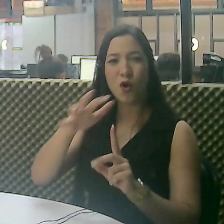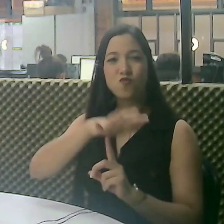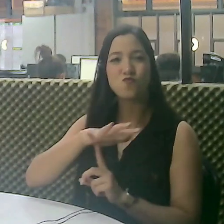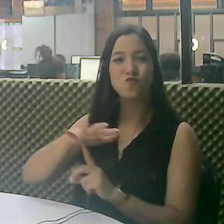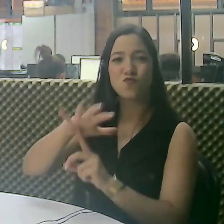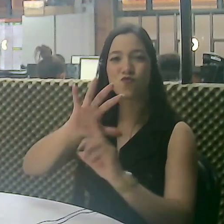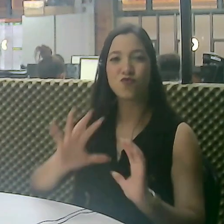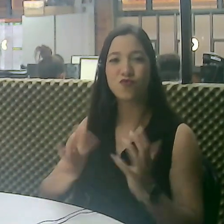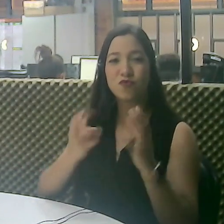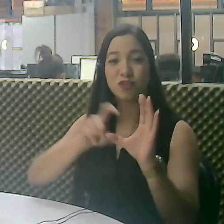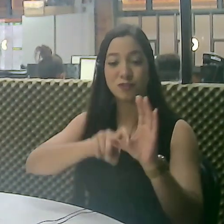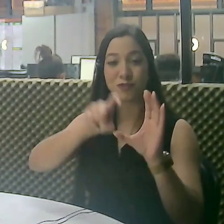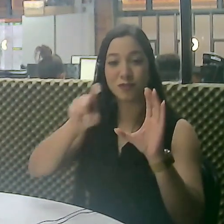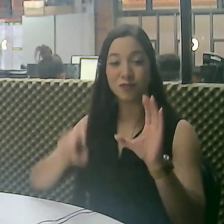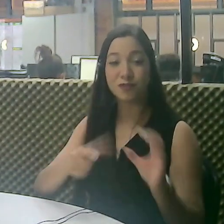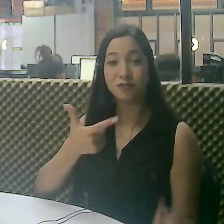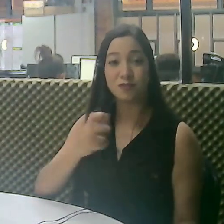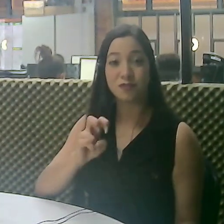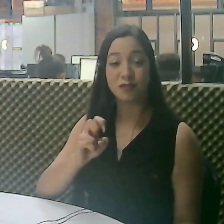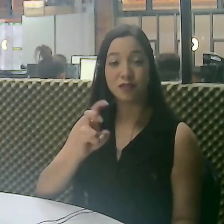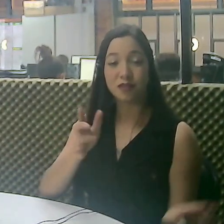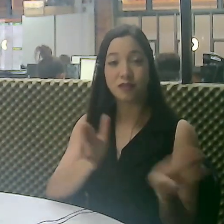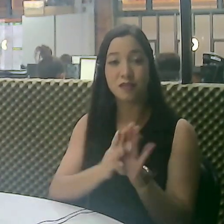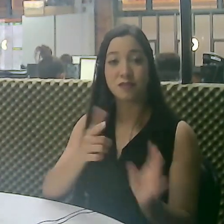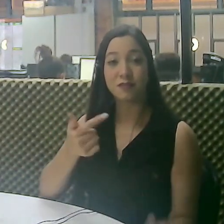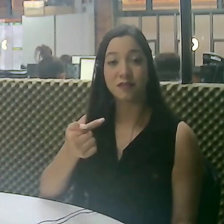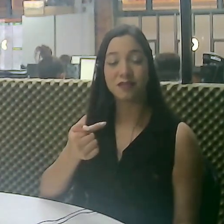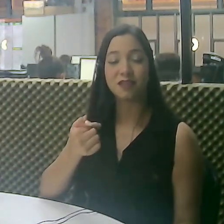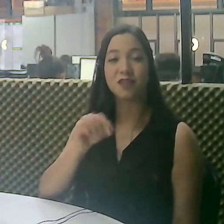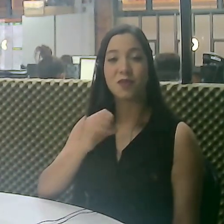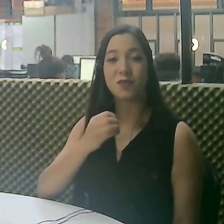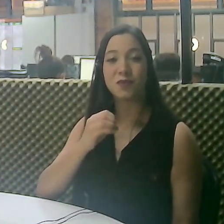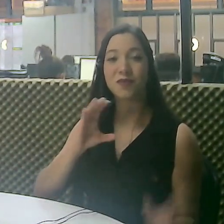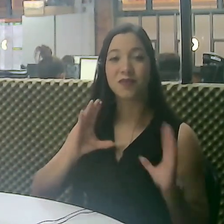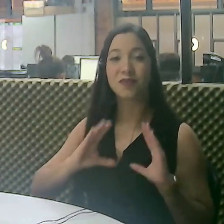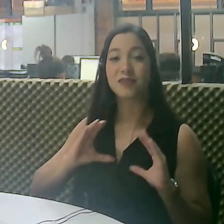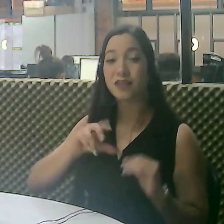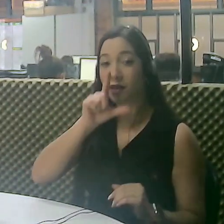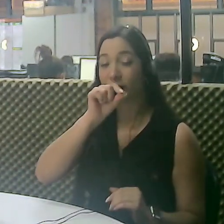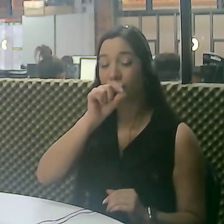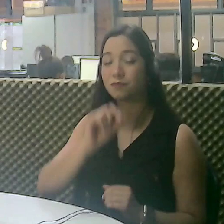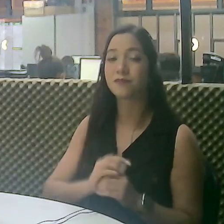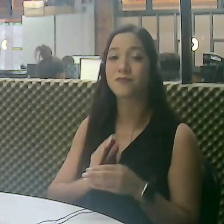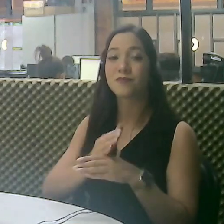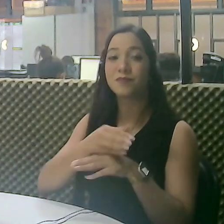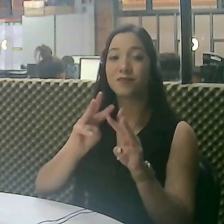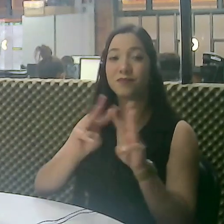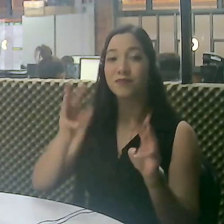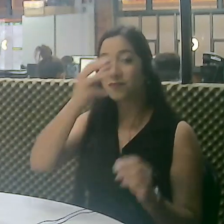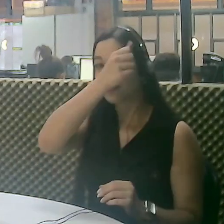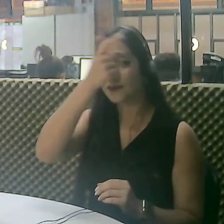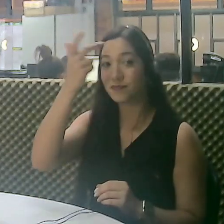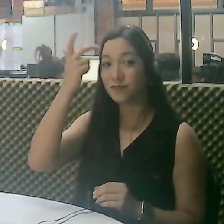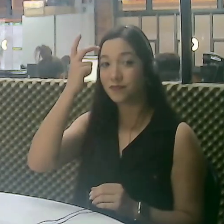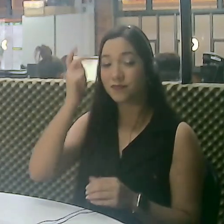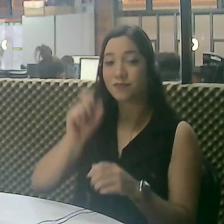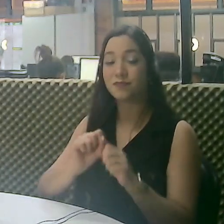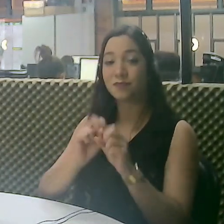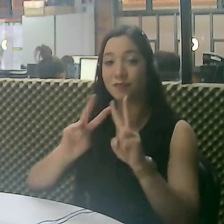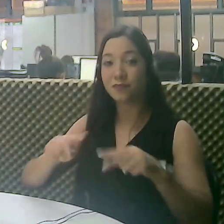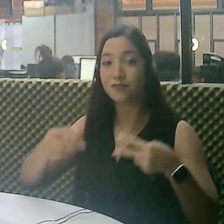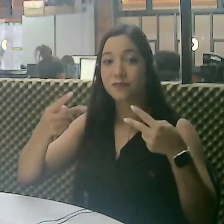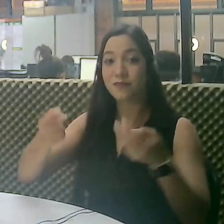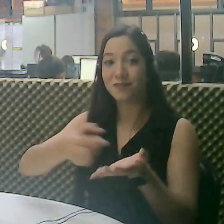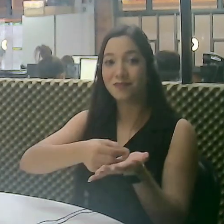Dívida Zero de 25 a 27 de outubro no Sabiazinho. É só acessar o site da Prefeitura, clicar neste link, fazer